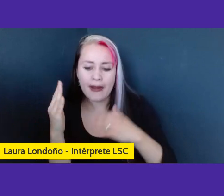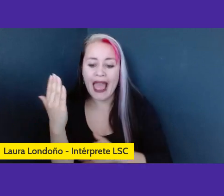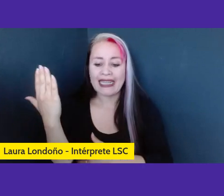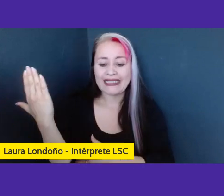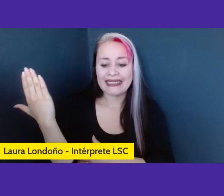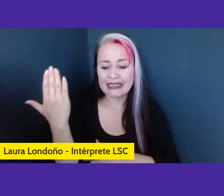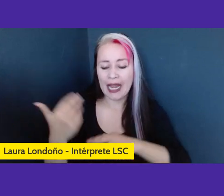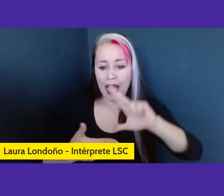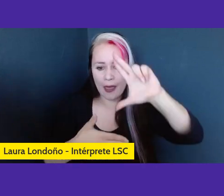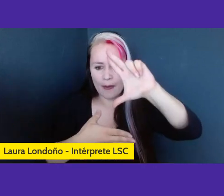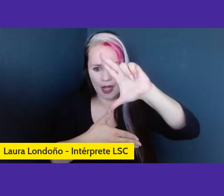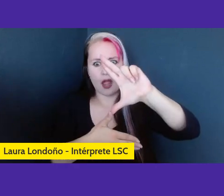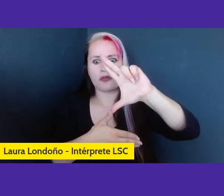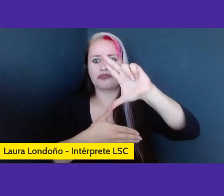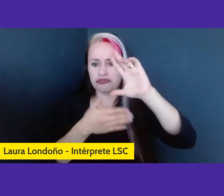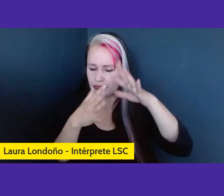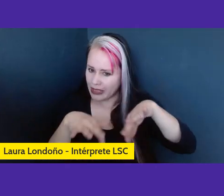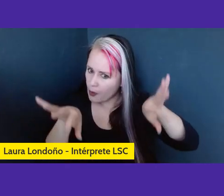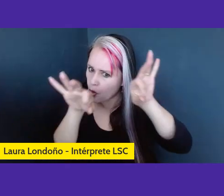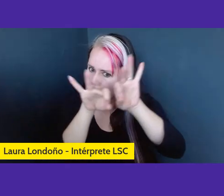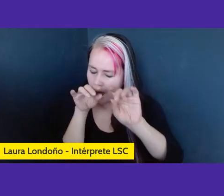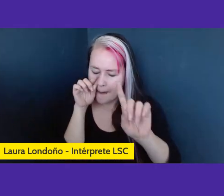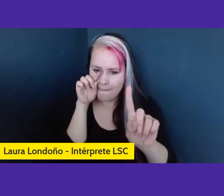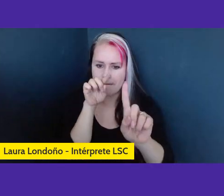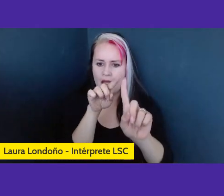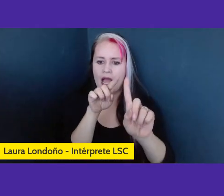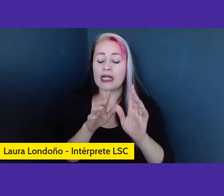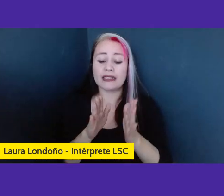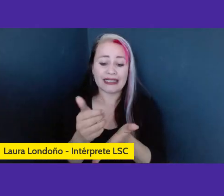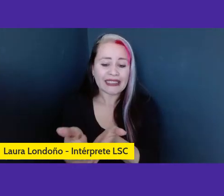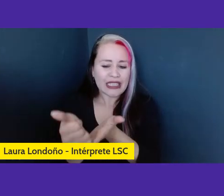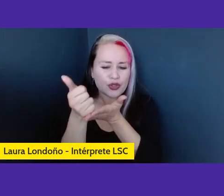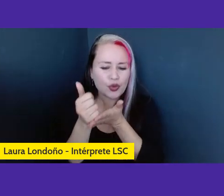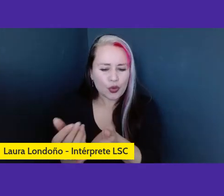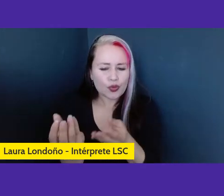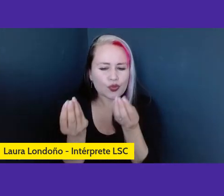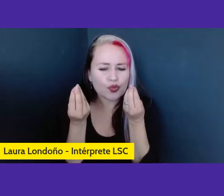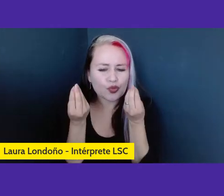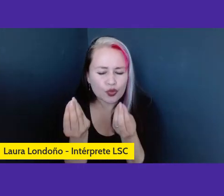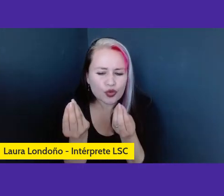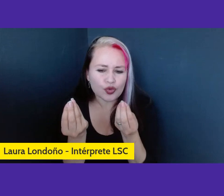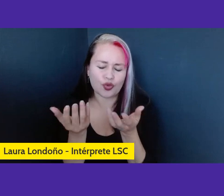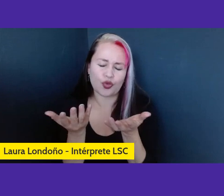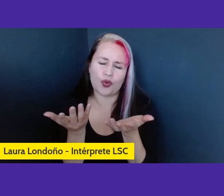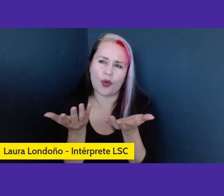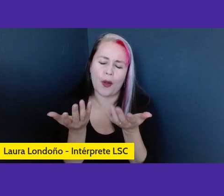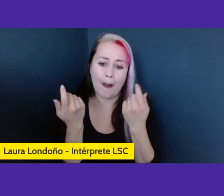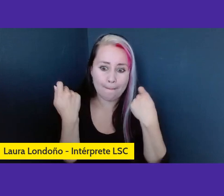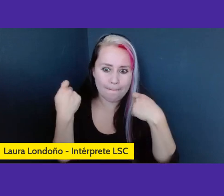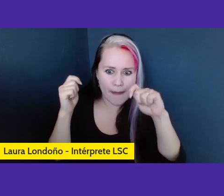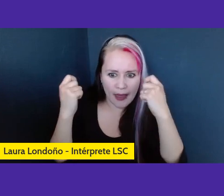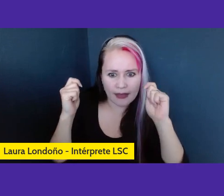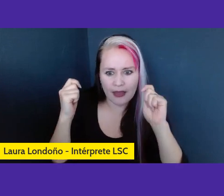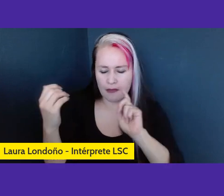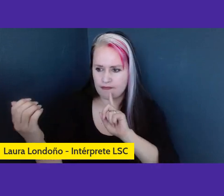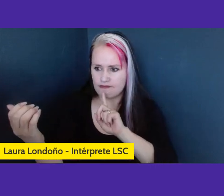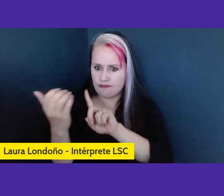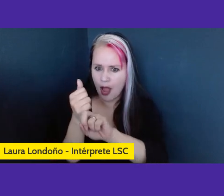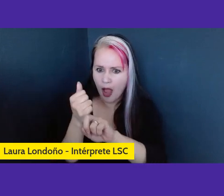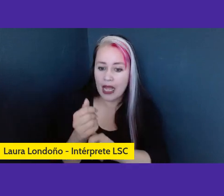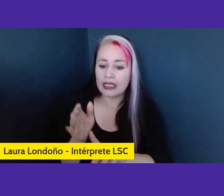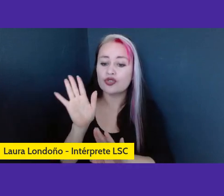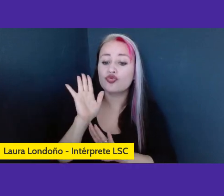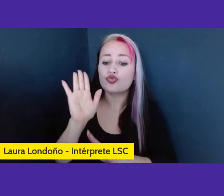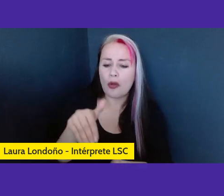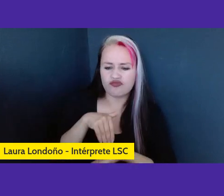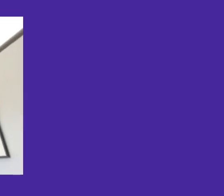latinoamericano son importantes y te ayudan mucho a la hora de la venta y de posicionar las pelis.